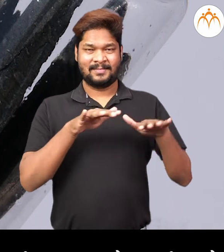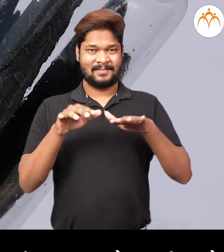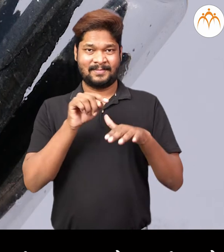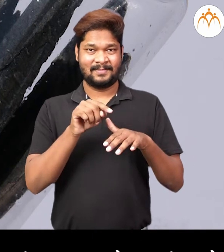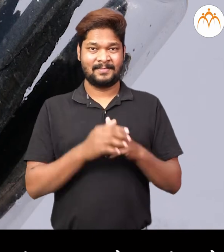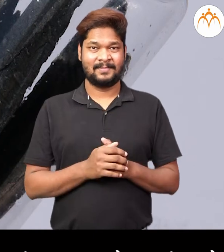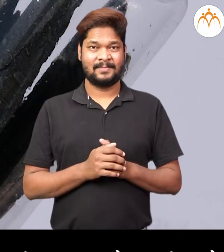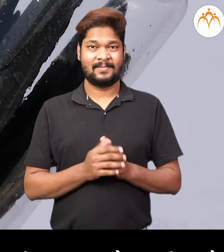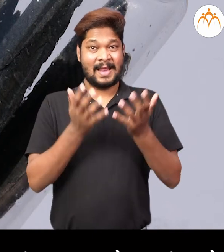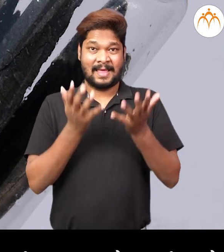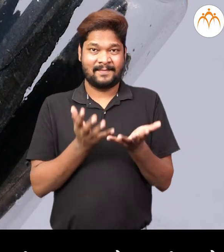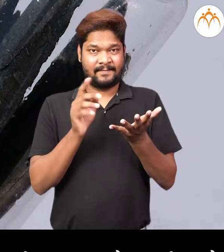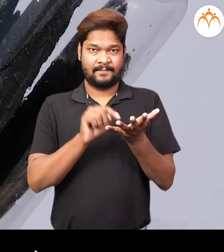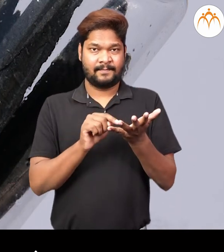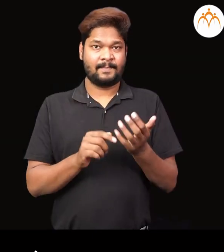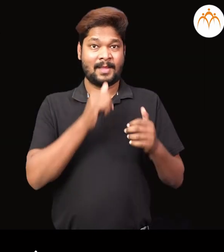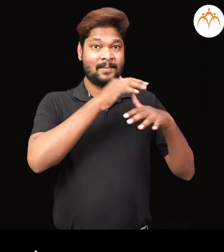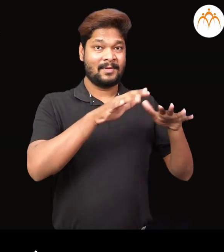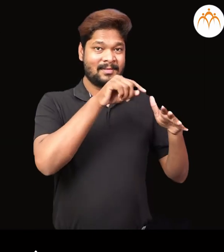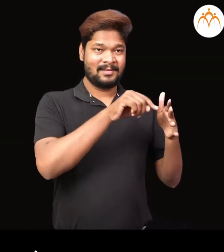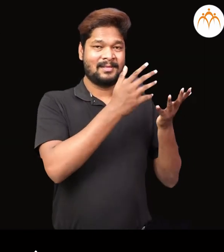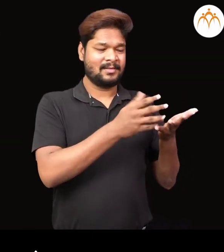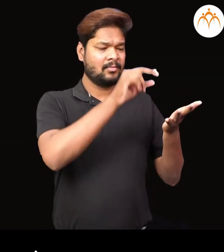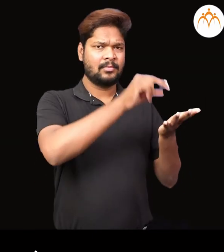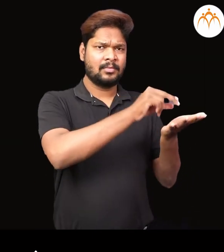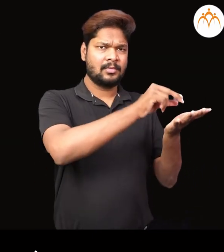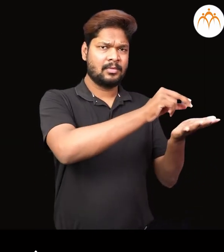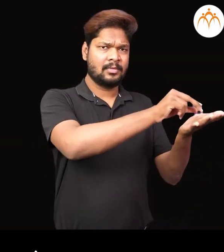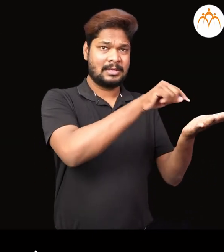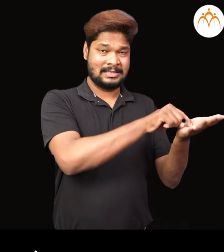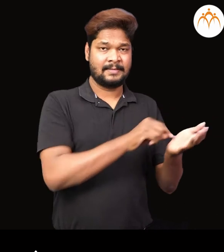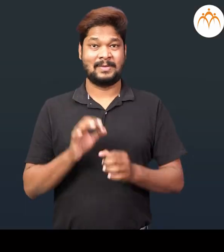घनता पाण्यापेक्षा कमी असते म्हणून ते पाण्यावर तरंगतात.